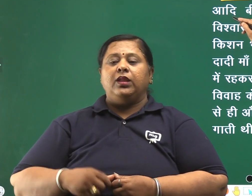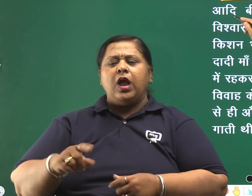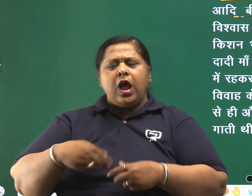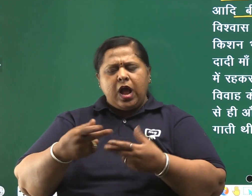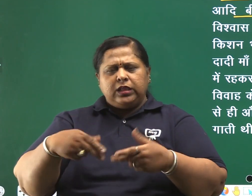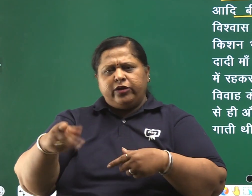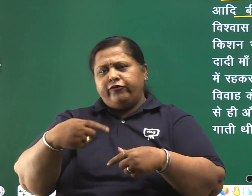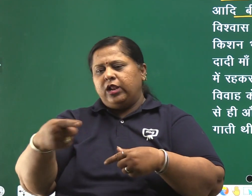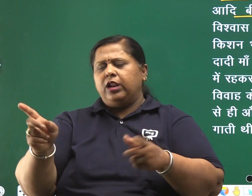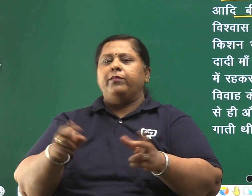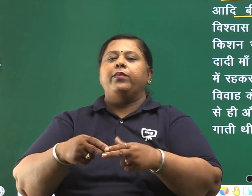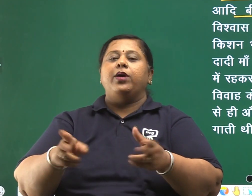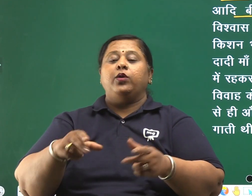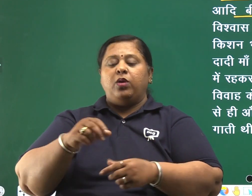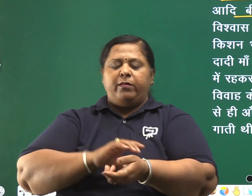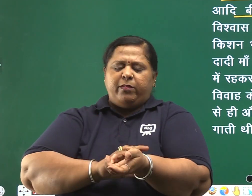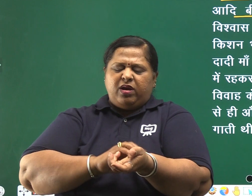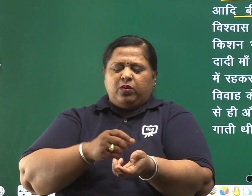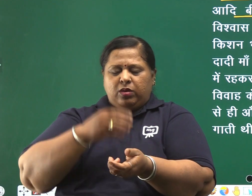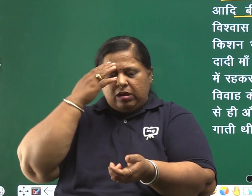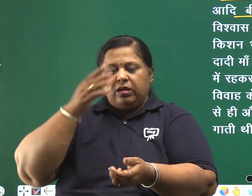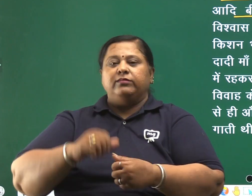आदि बीमारियों का